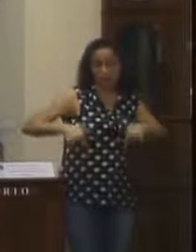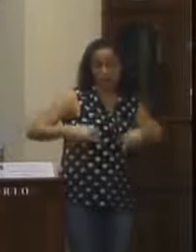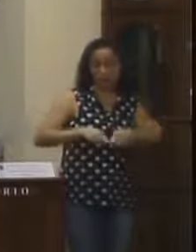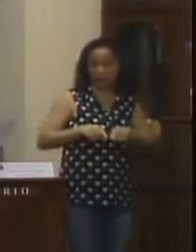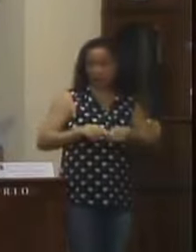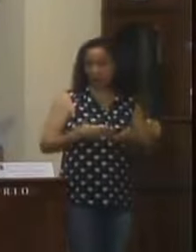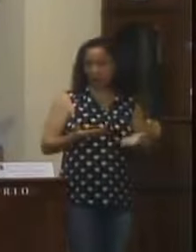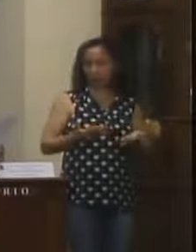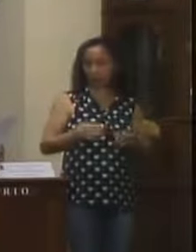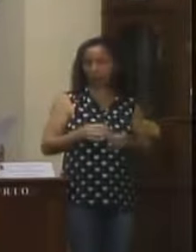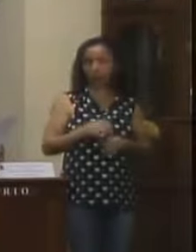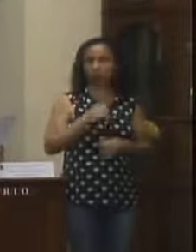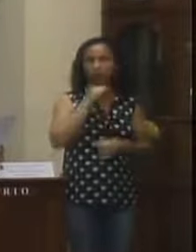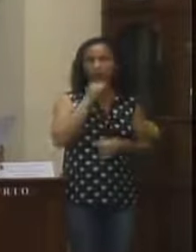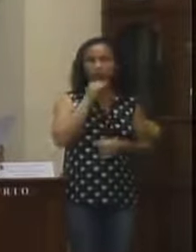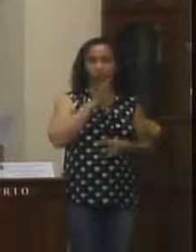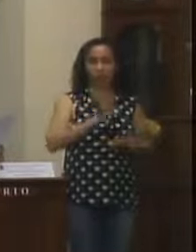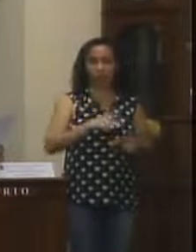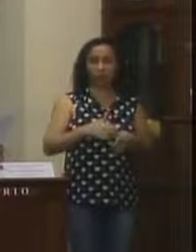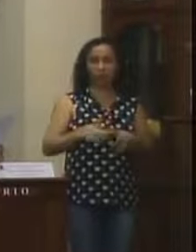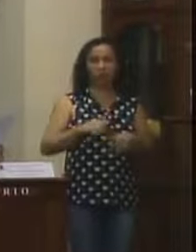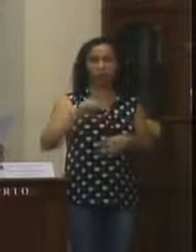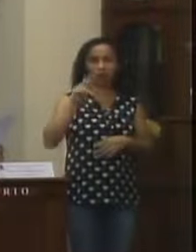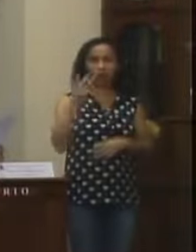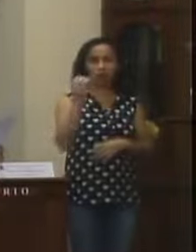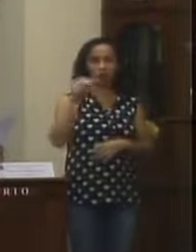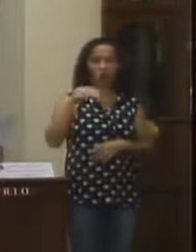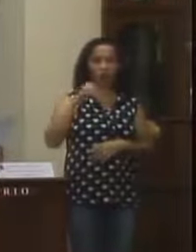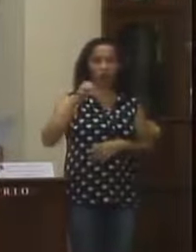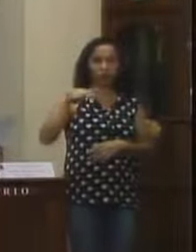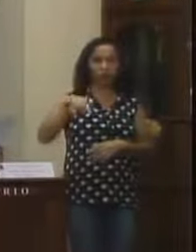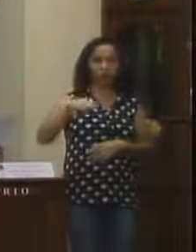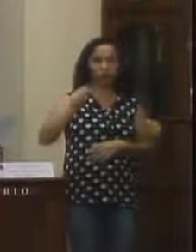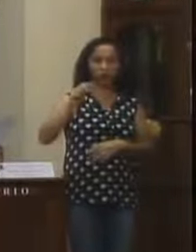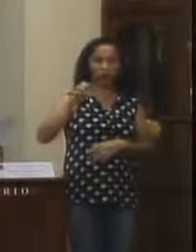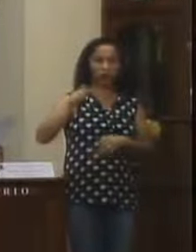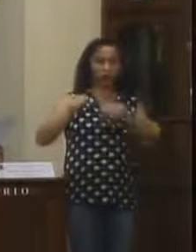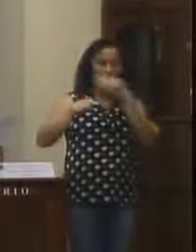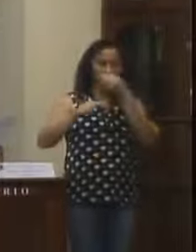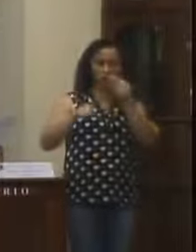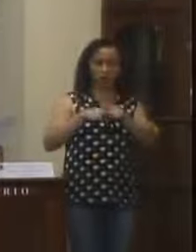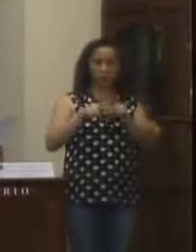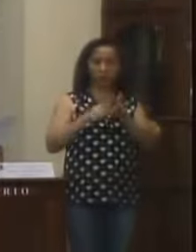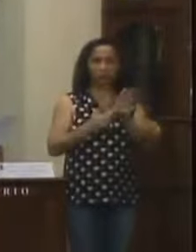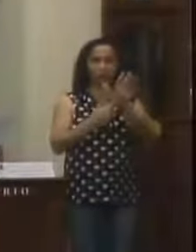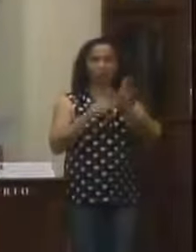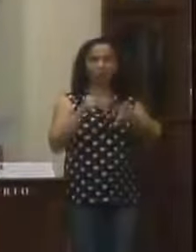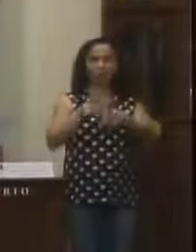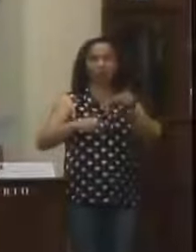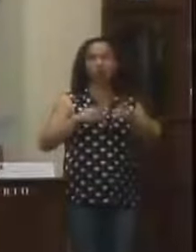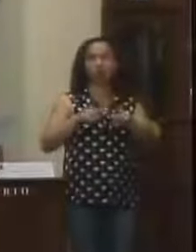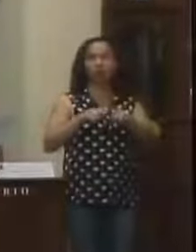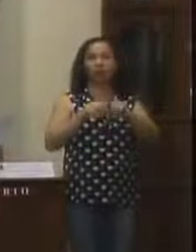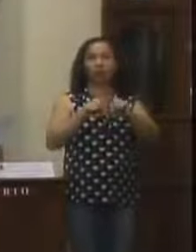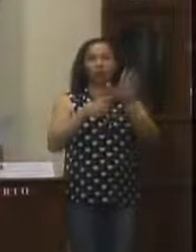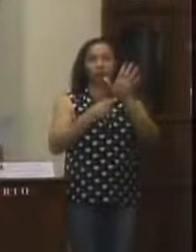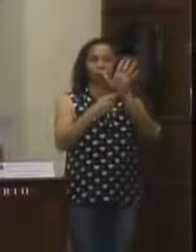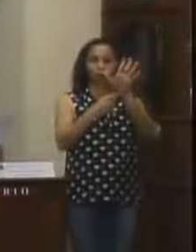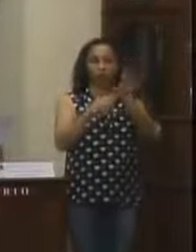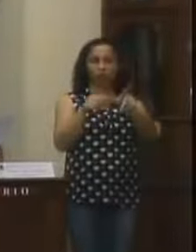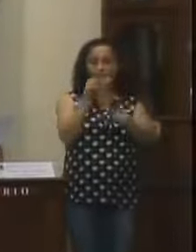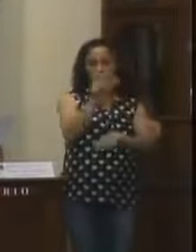presta essa singela homenagem póstuma a essa família que temos muito apreço, apresentando publicamente sentimentos pesados aos familiares e se solidarizando nessa